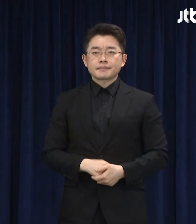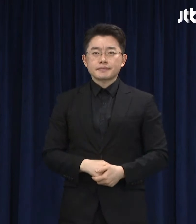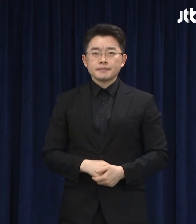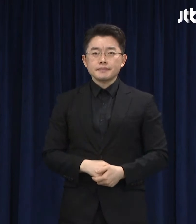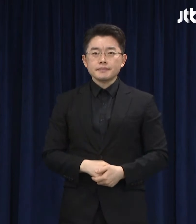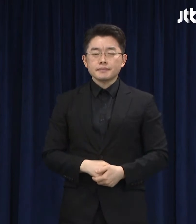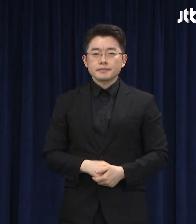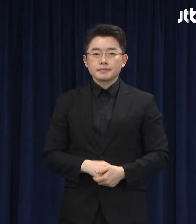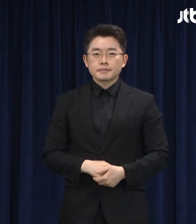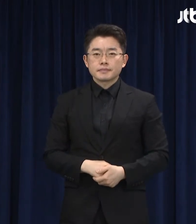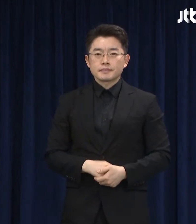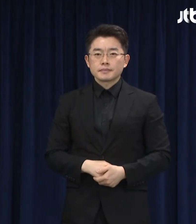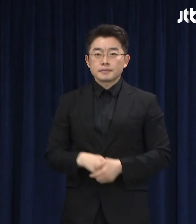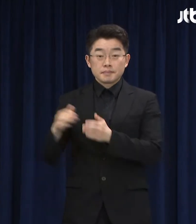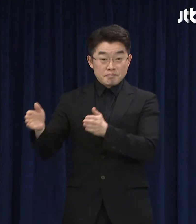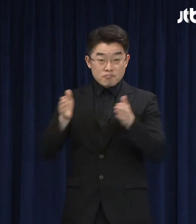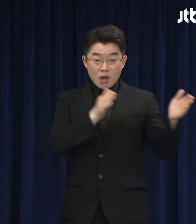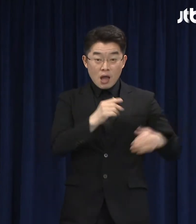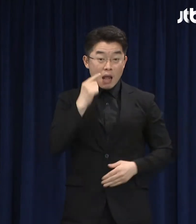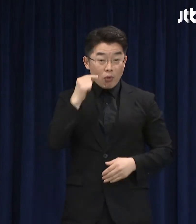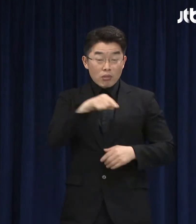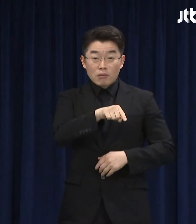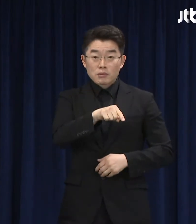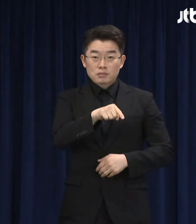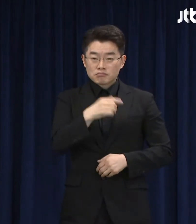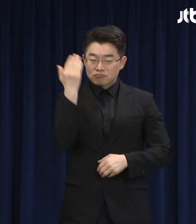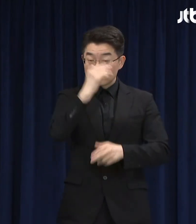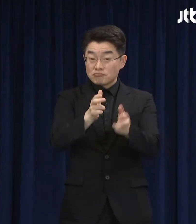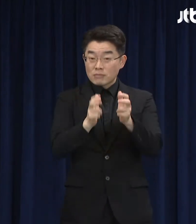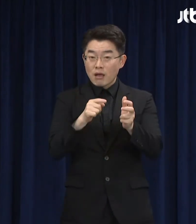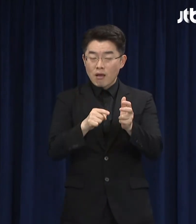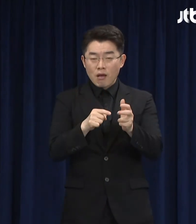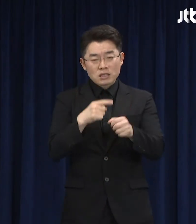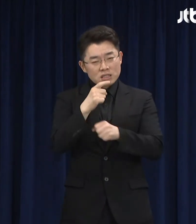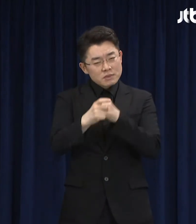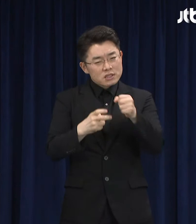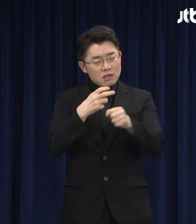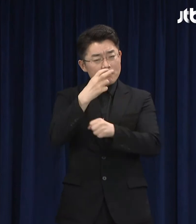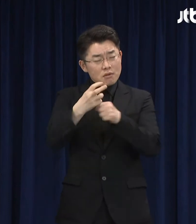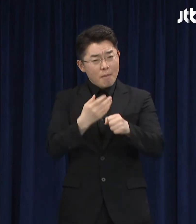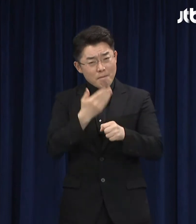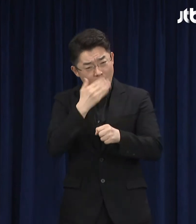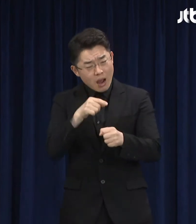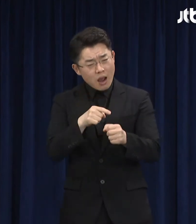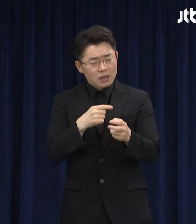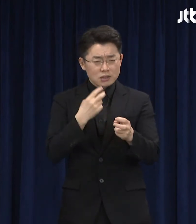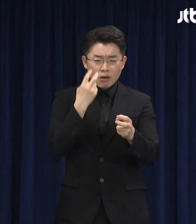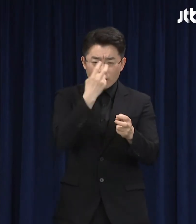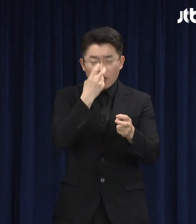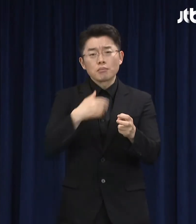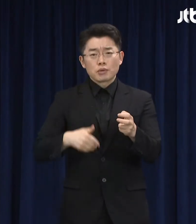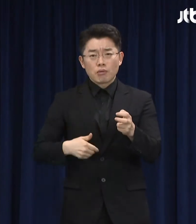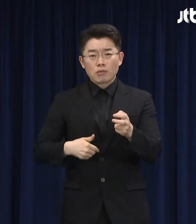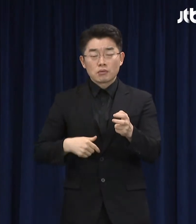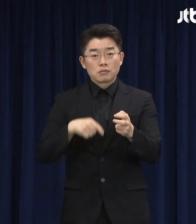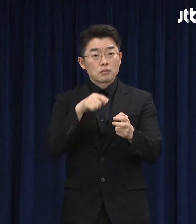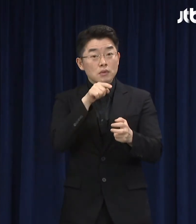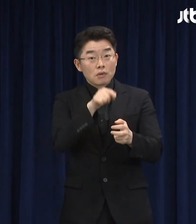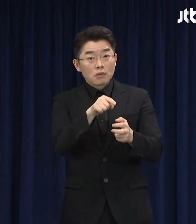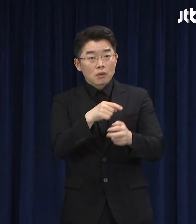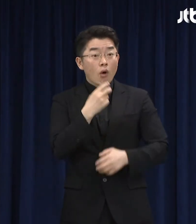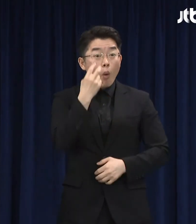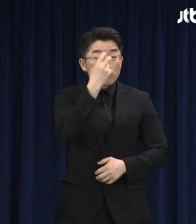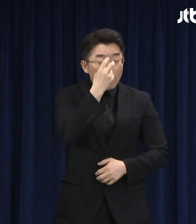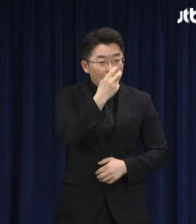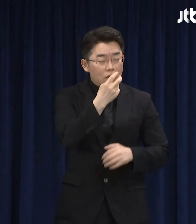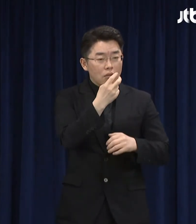장기간 운전 가능하냐 하는 부분에 대해서도 저희들이 추가적으로 알프스와 관련돼서 정기적으로 점검을 하는 것은